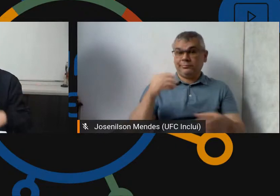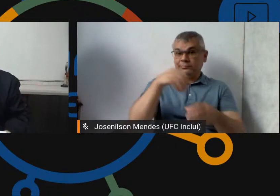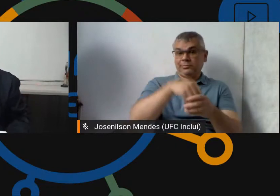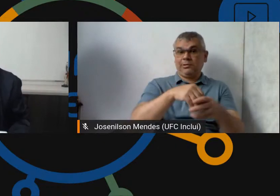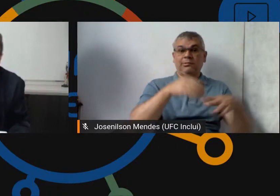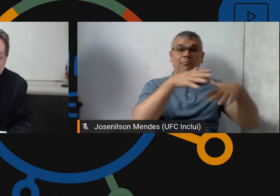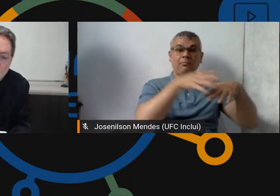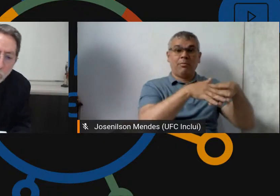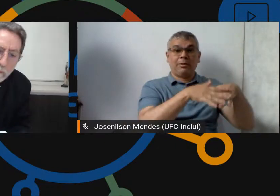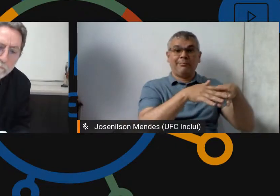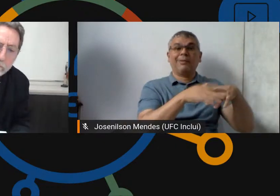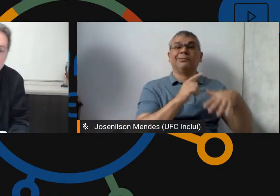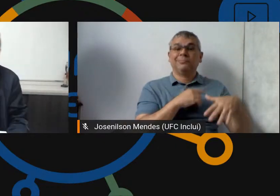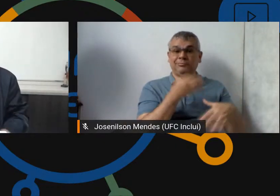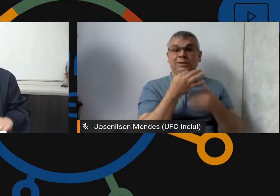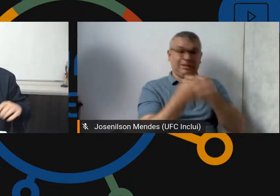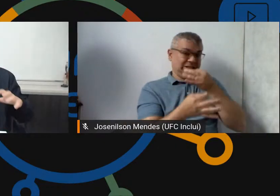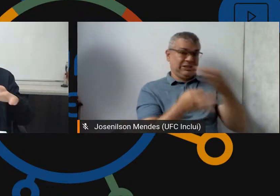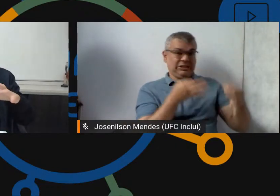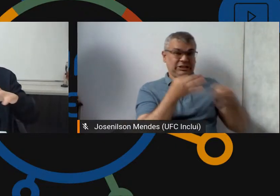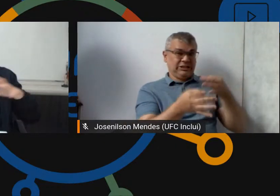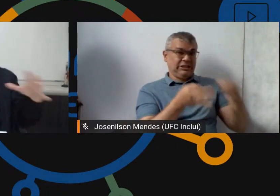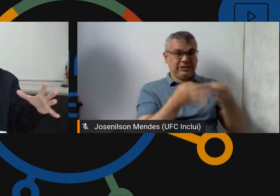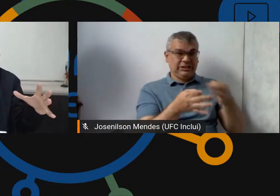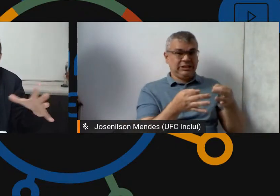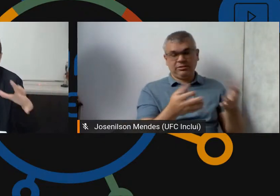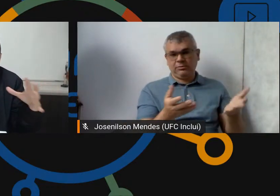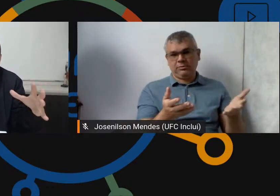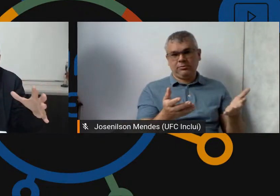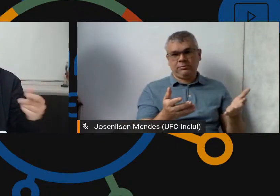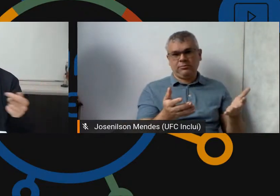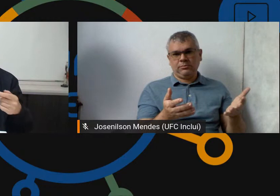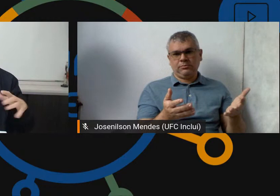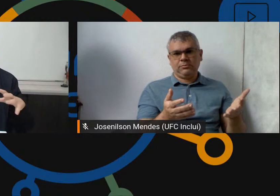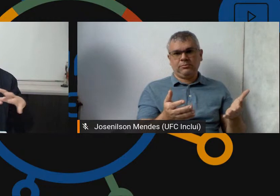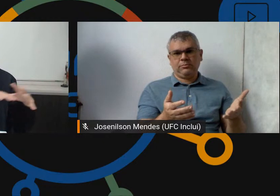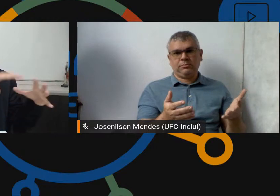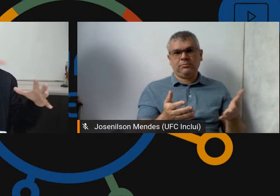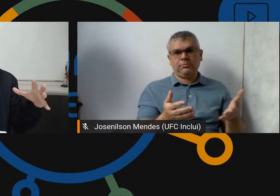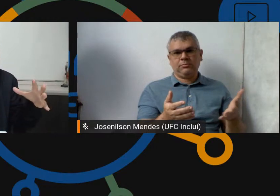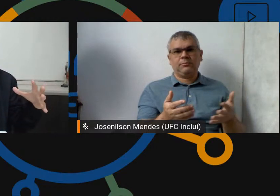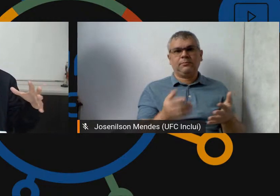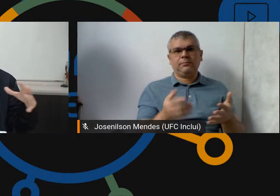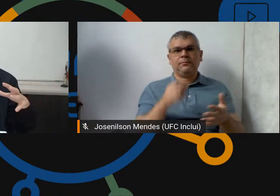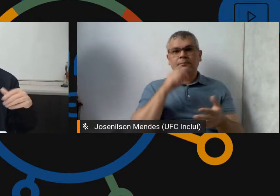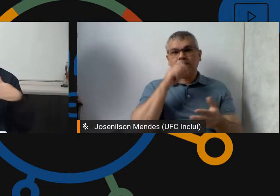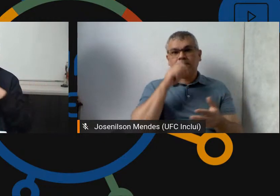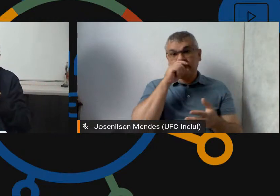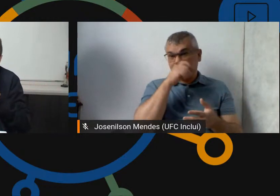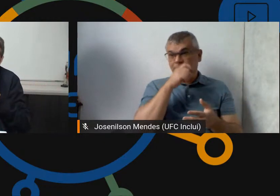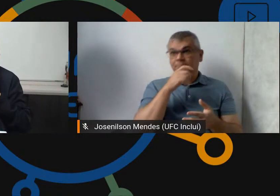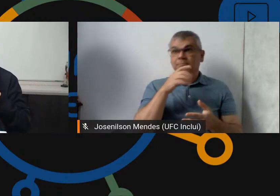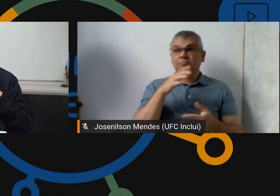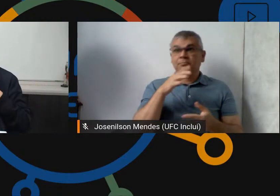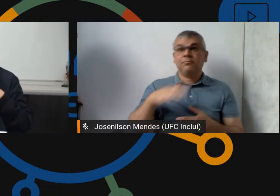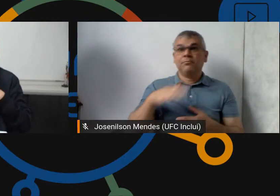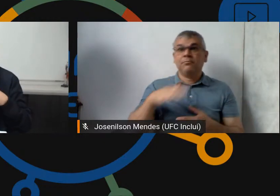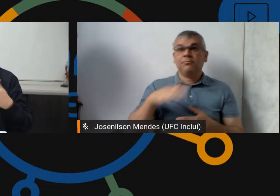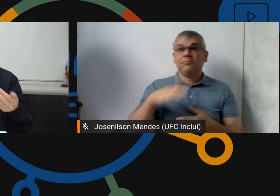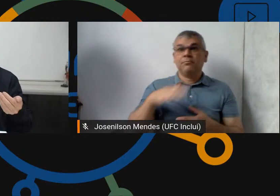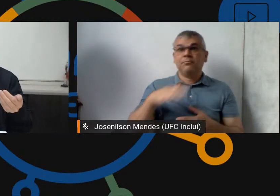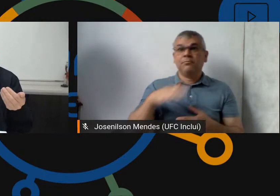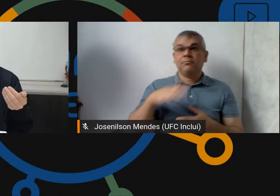fora da matemática, né? Quando você vai para o meio natural. O meio natural envolve todo ser humano, porque eu me considero uma